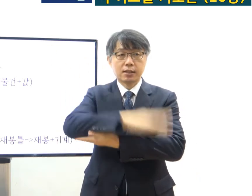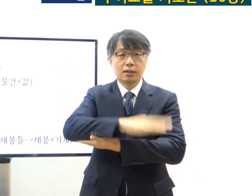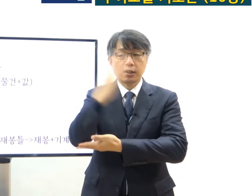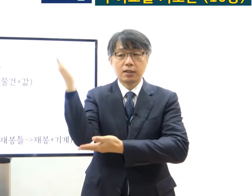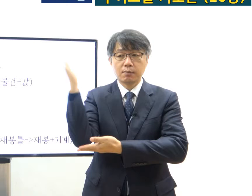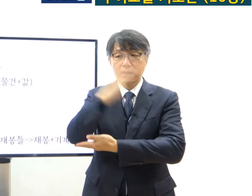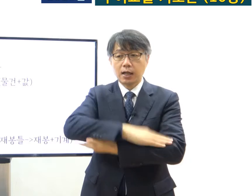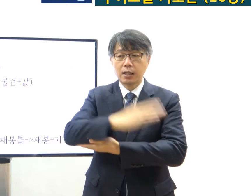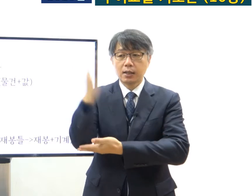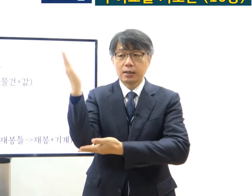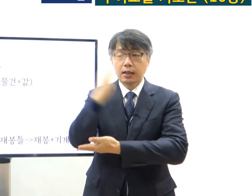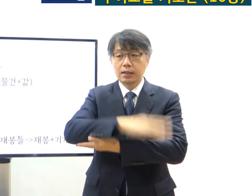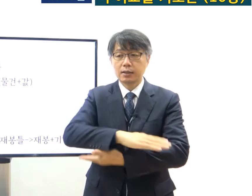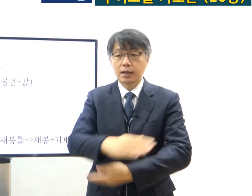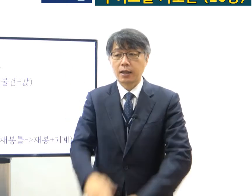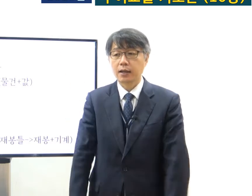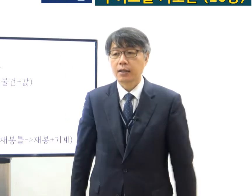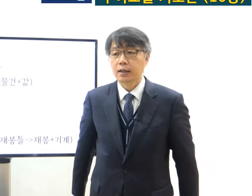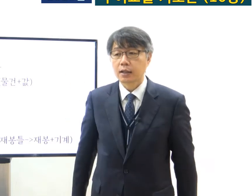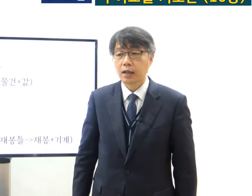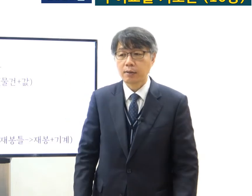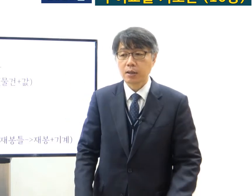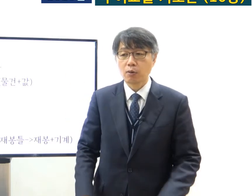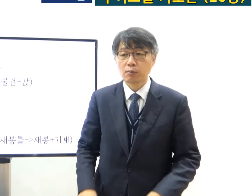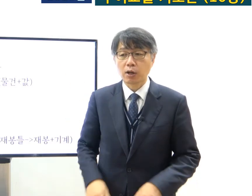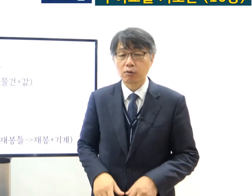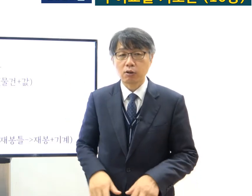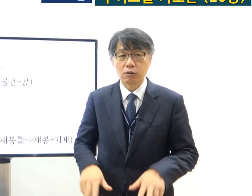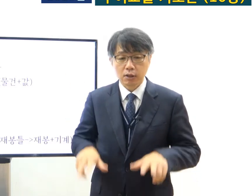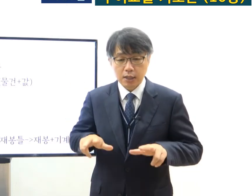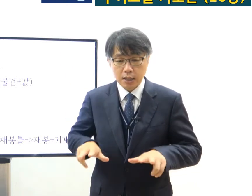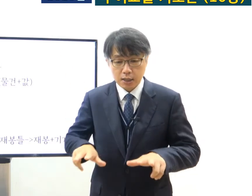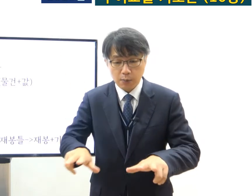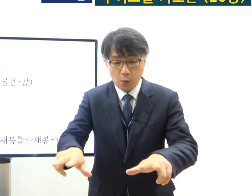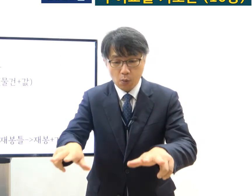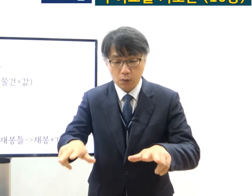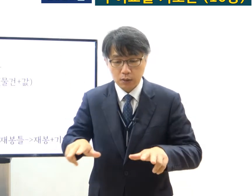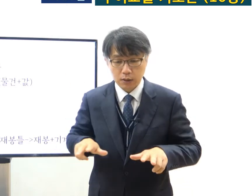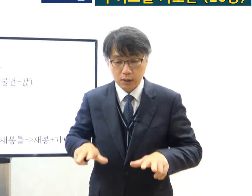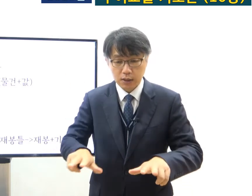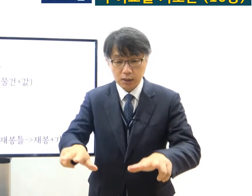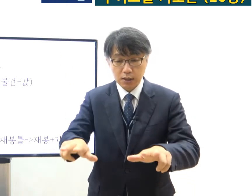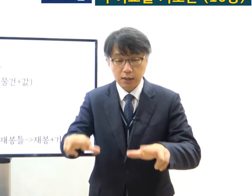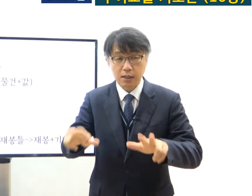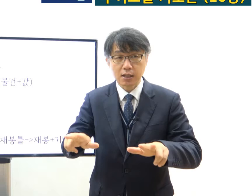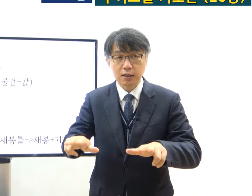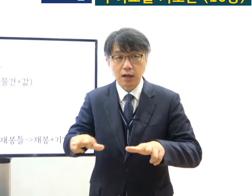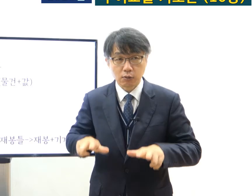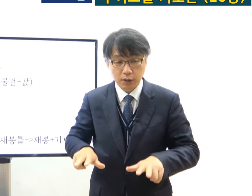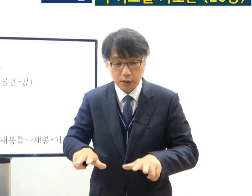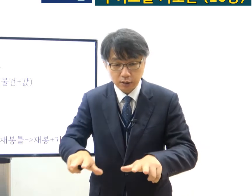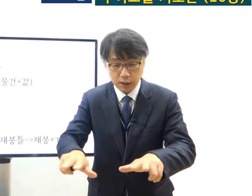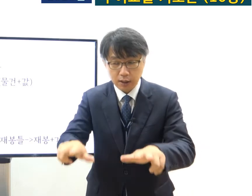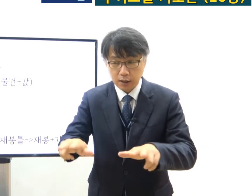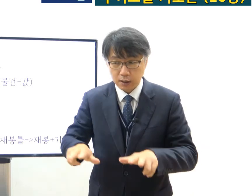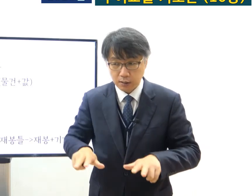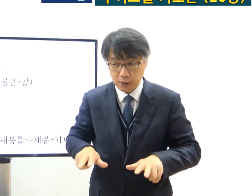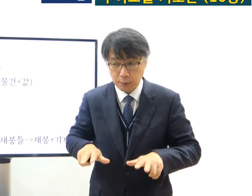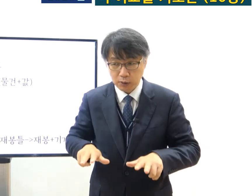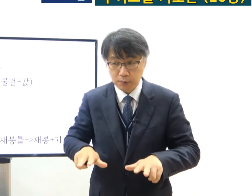거 인쇄입니다. 자, 인쇄. 그 다음에 재봉은 뭐라고요? 재봉. 이게 지어져갖고 이렇게 그 재봉틀을 미는